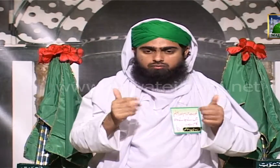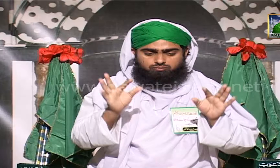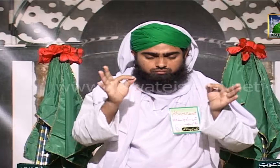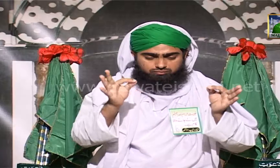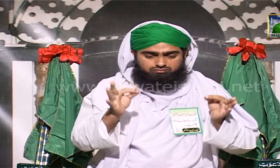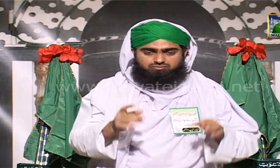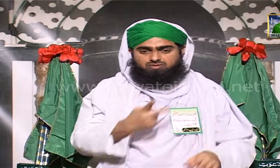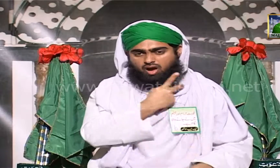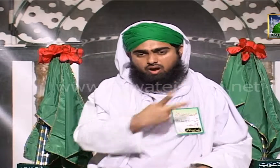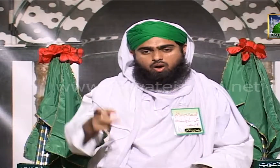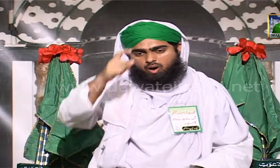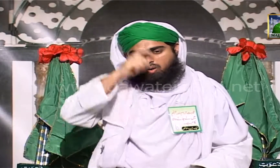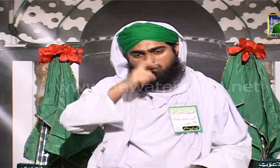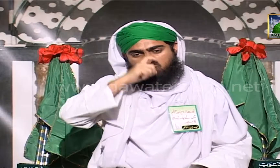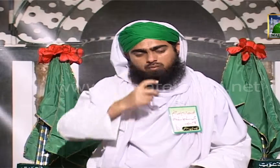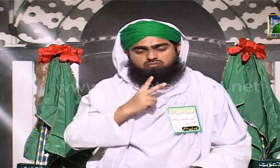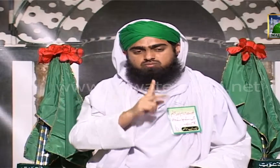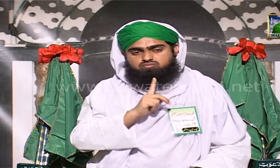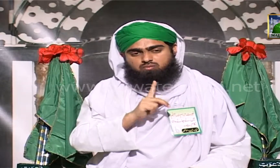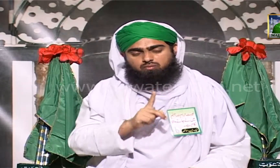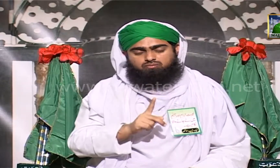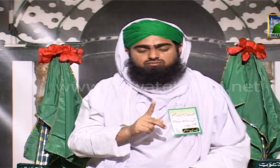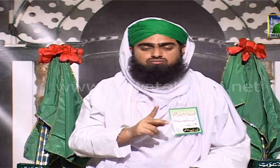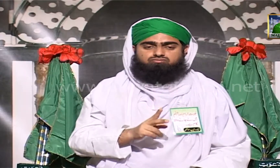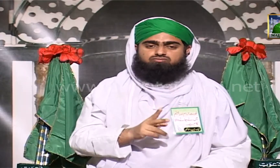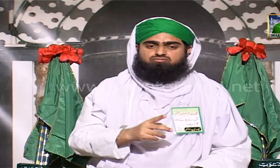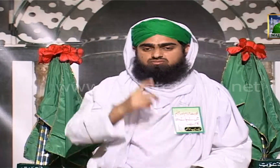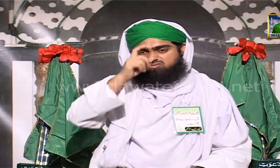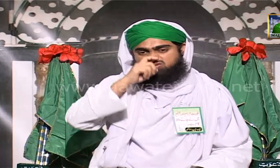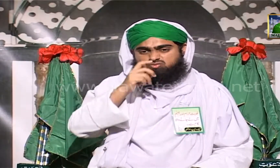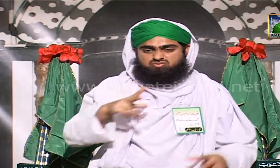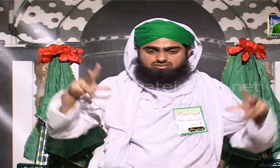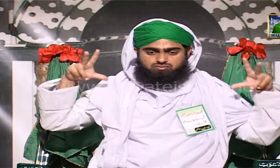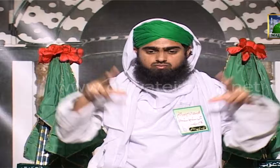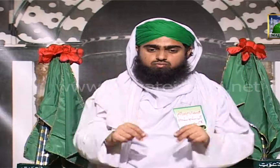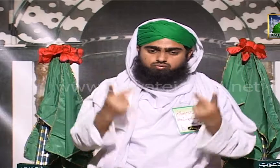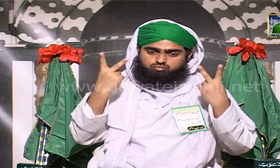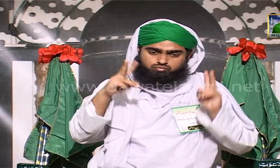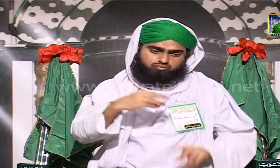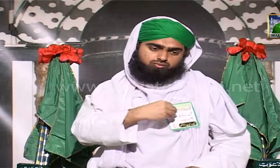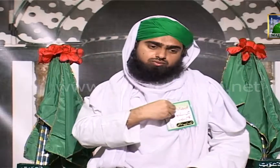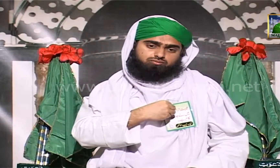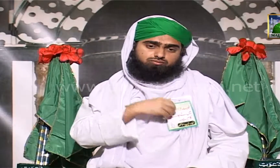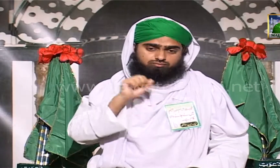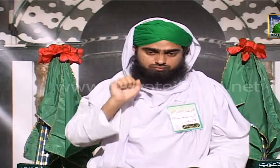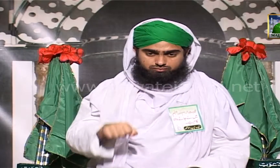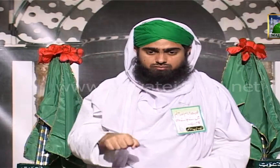جھوٹ بولتے رہے تو یاد رکھو جھوٹ بولنے کی سزا بڑی کڑی ہے۔ جیسا کہ میرے پیارے آقا مدینے